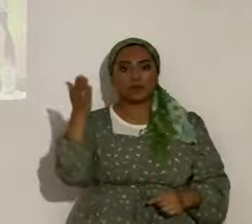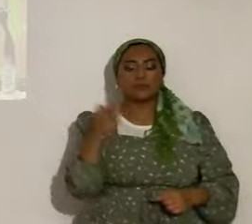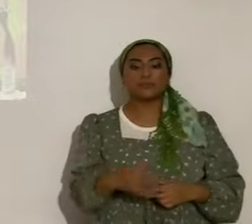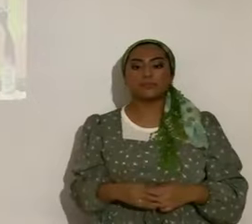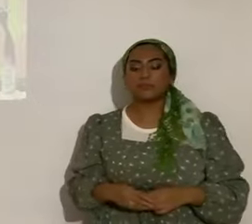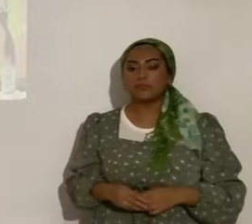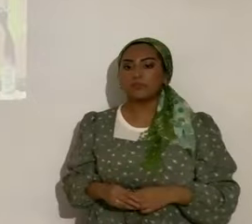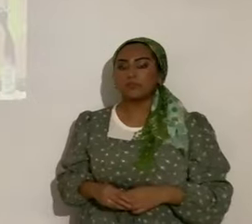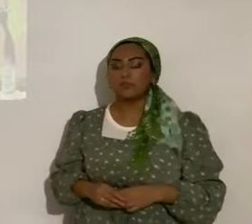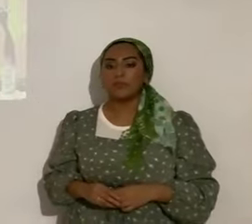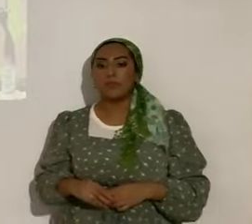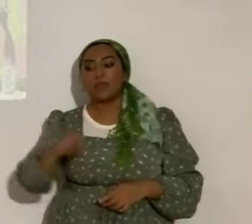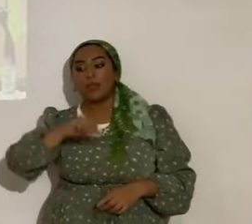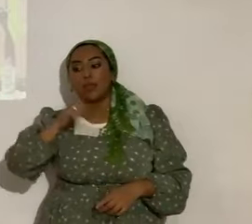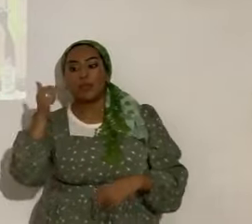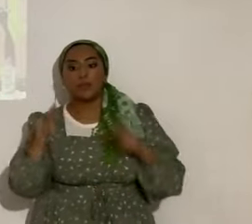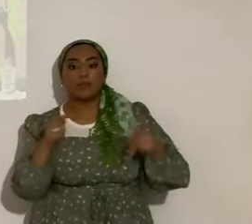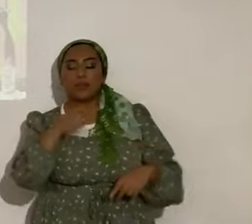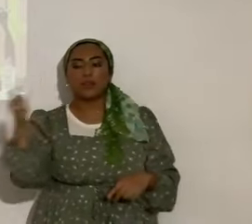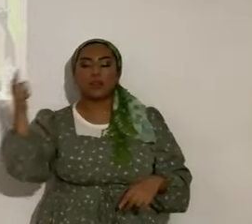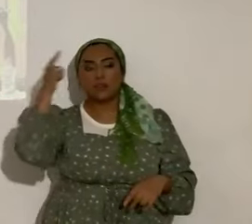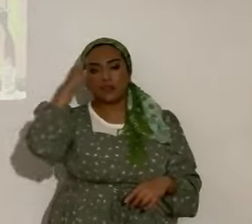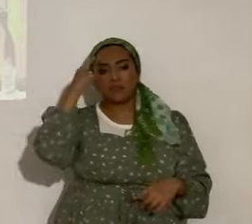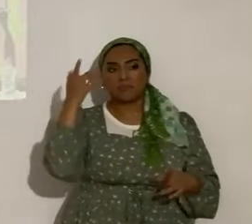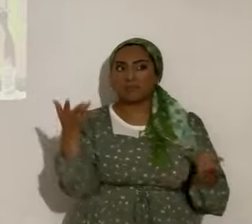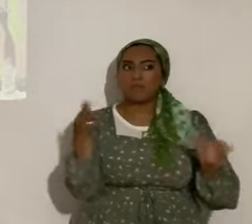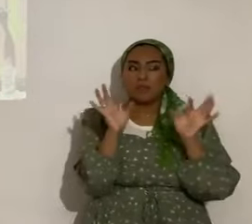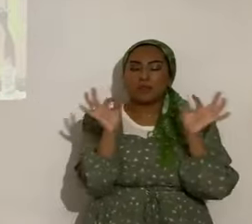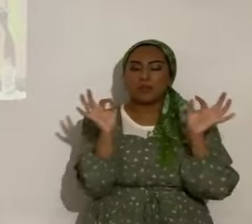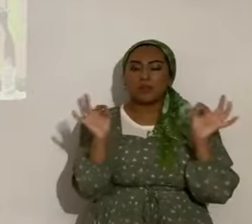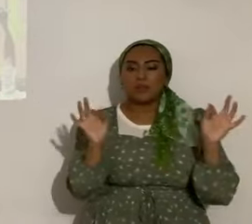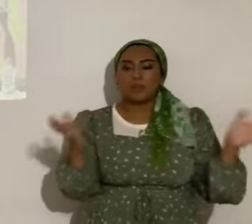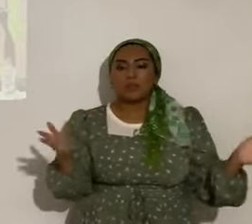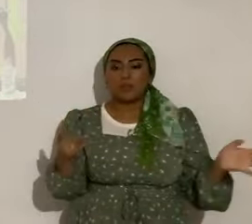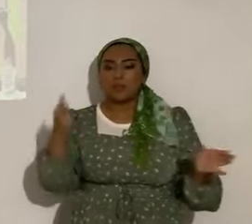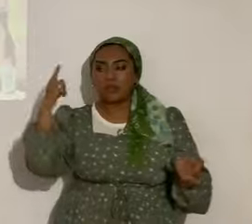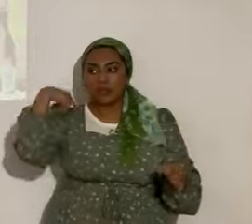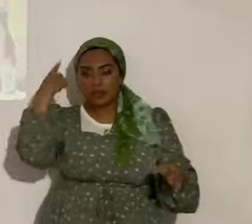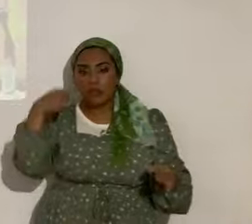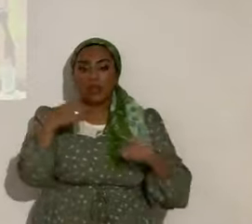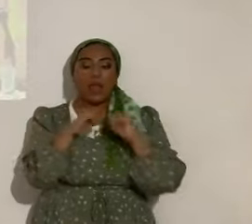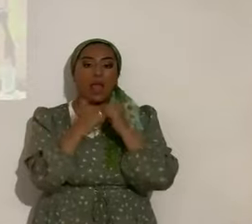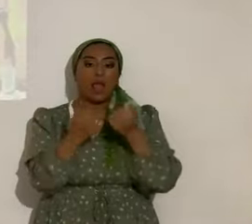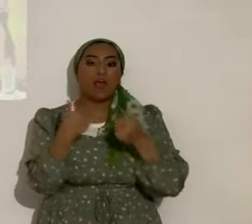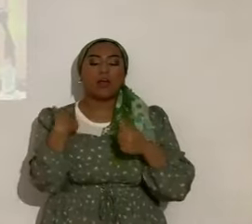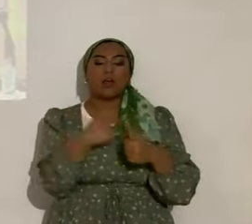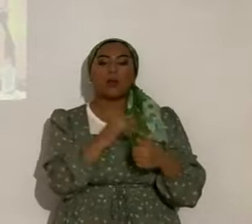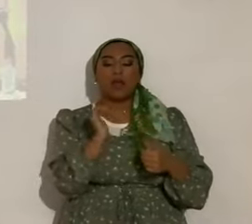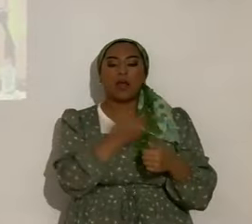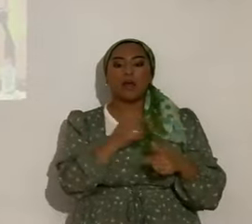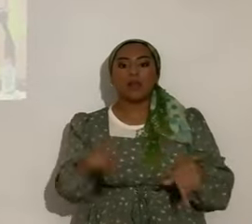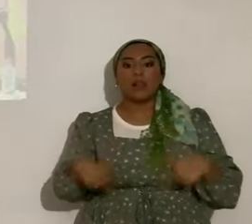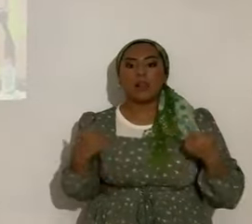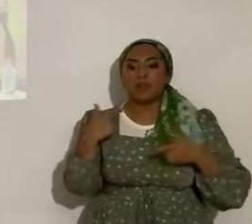Entonces, a la demás gente le parece absurdo y loco cómo llevamos nuestra